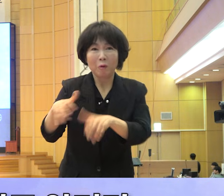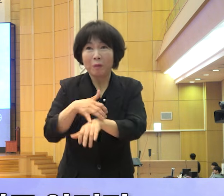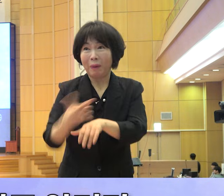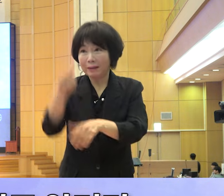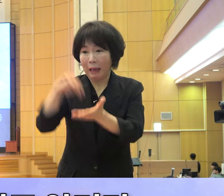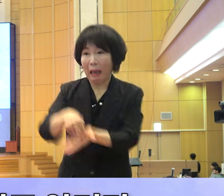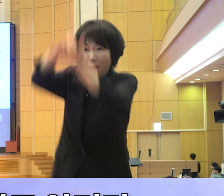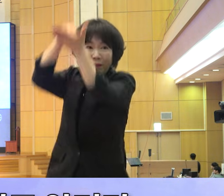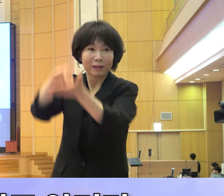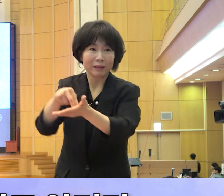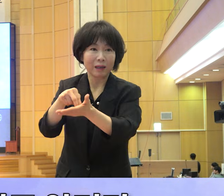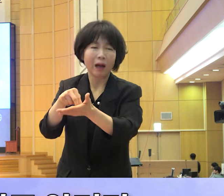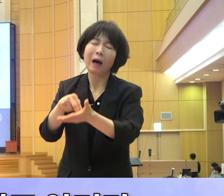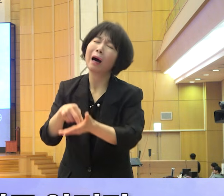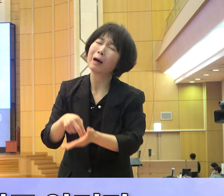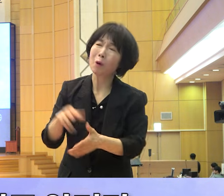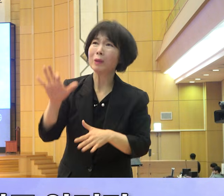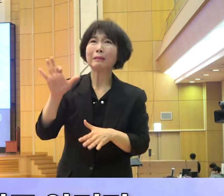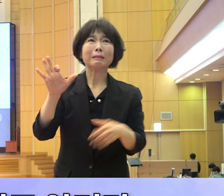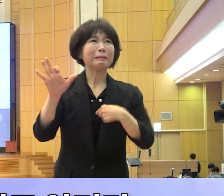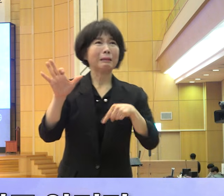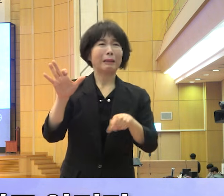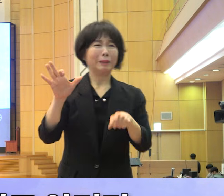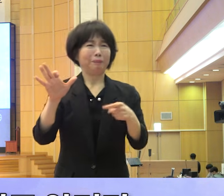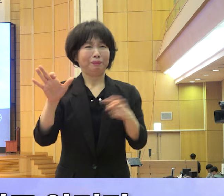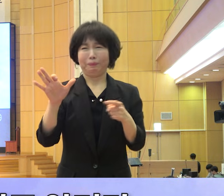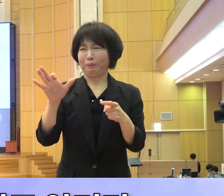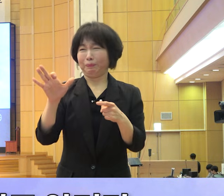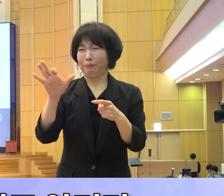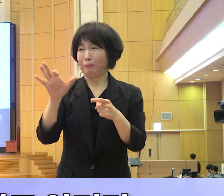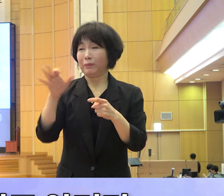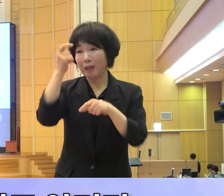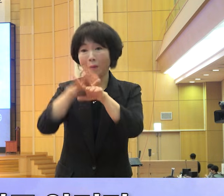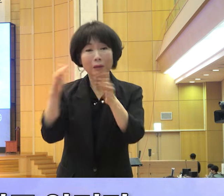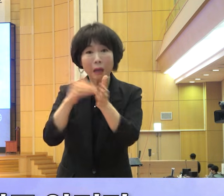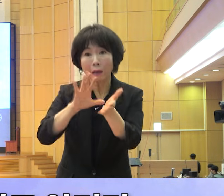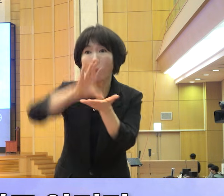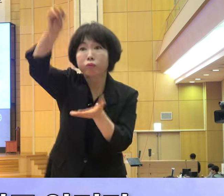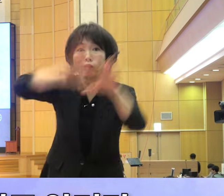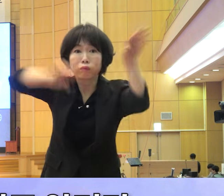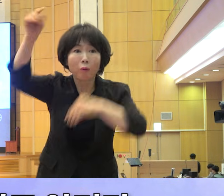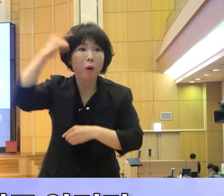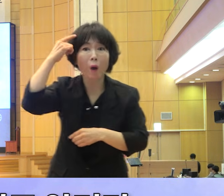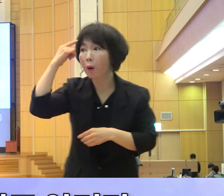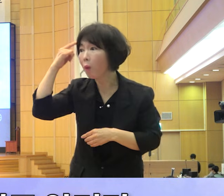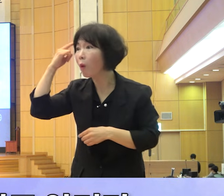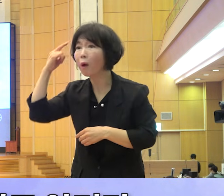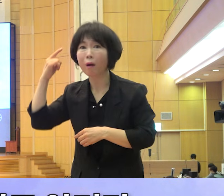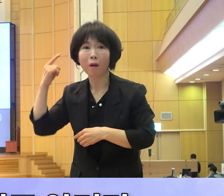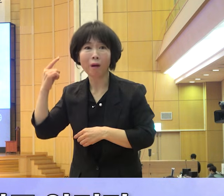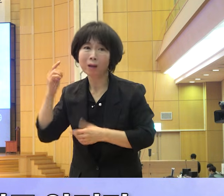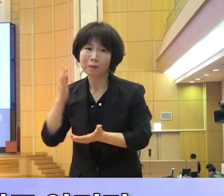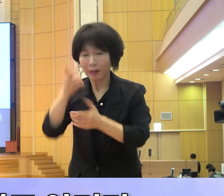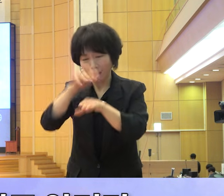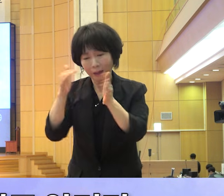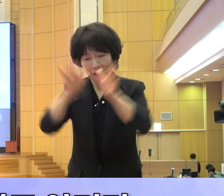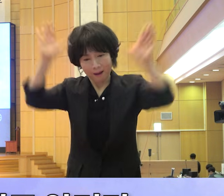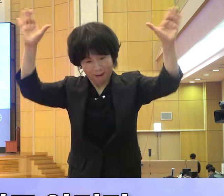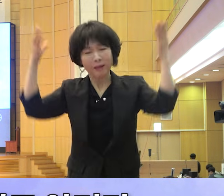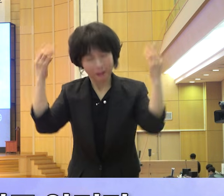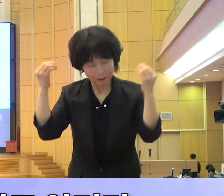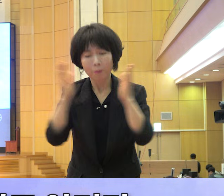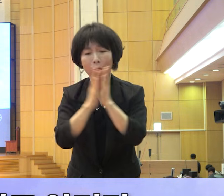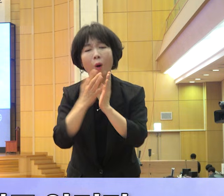그래서 화장실도 가야 되고 빨리 가야 되는데, 그자면 엘리베이터에 못 타고 이러면 한참